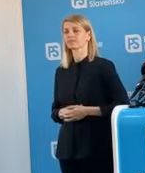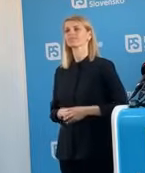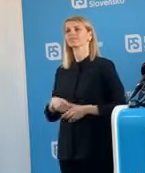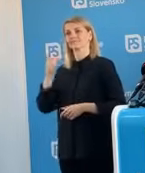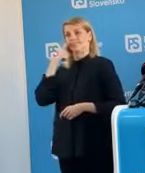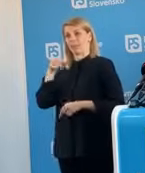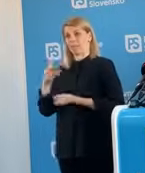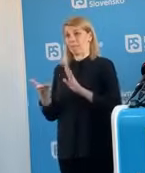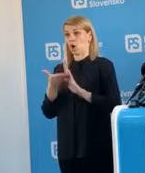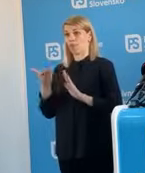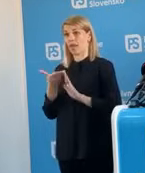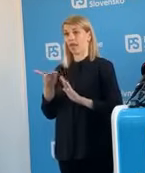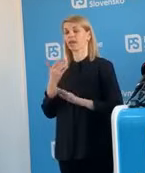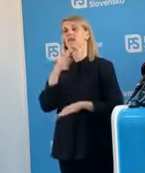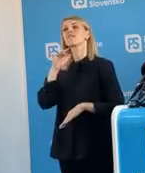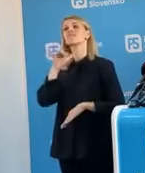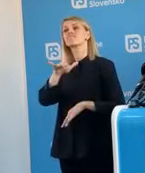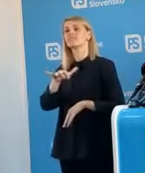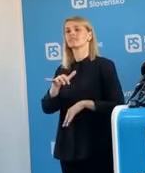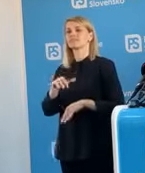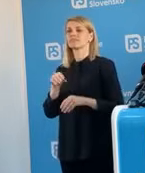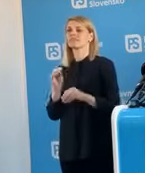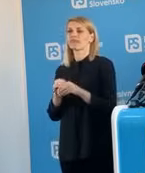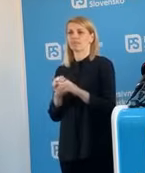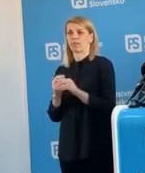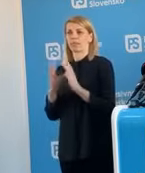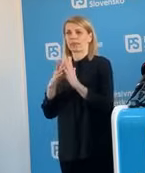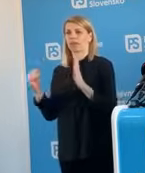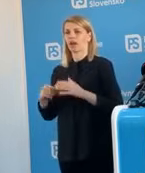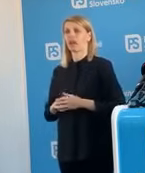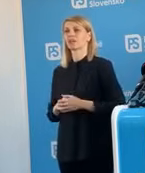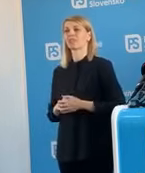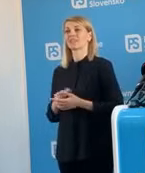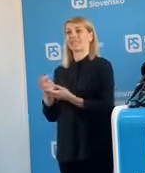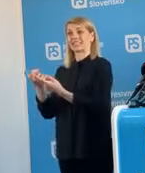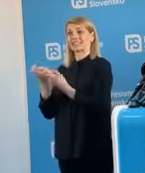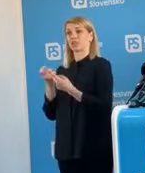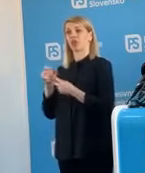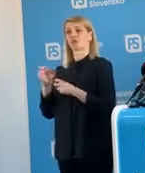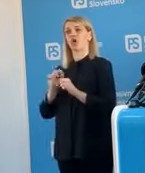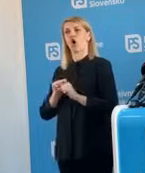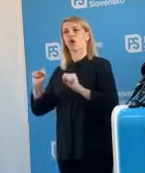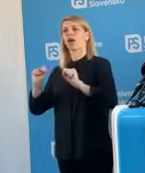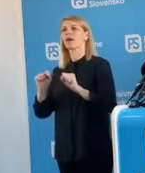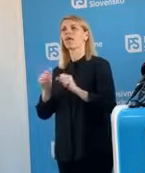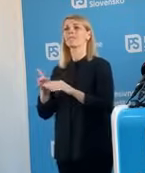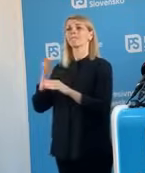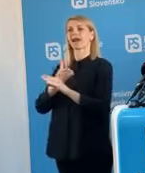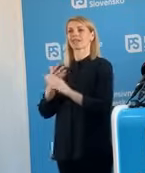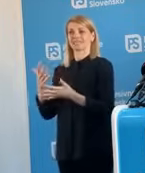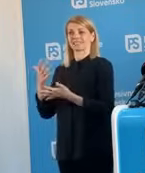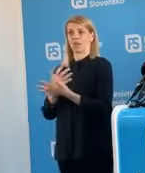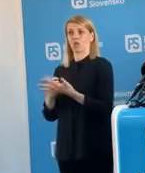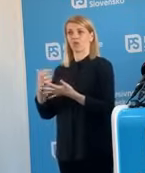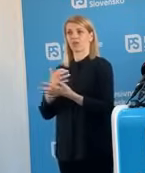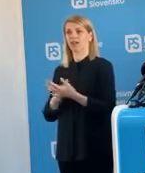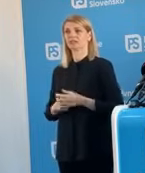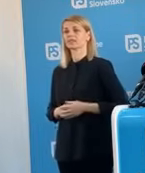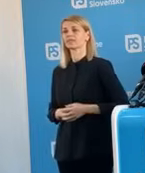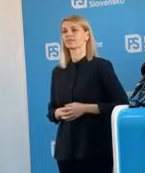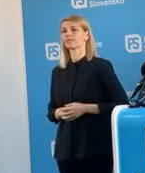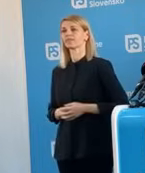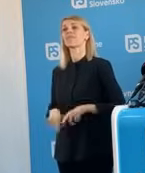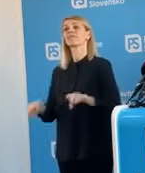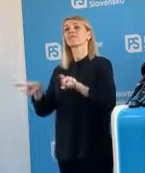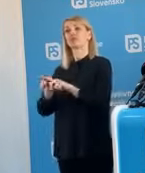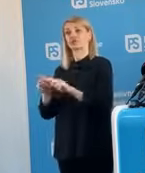takými podmienkami je napríklad to, že sú zdroje chránené pred zneužívaním a takisto,